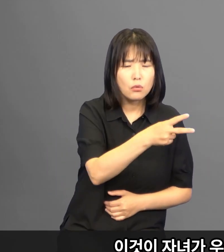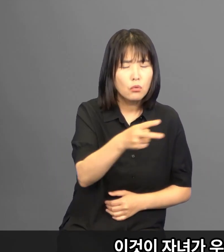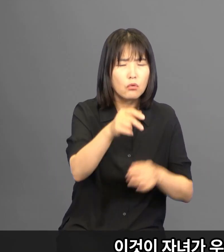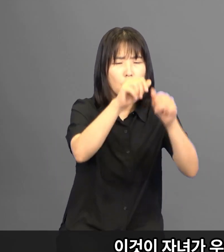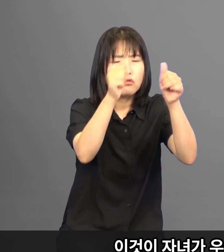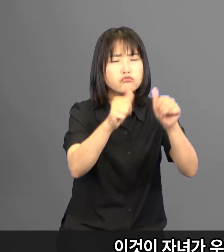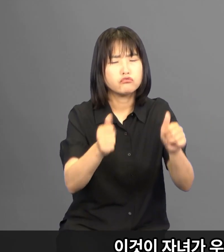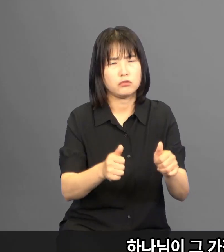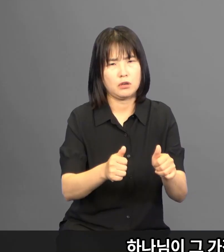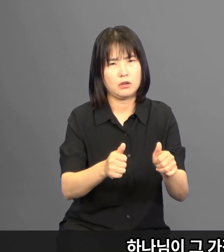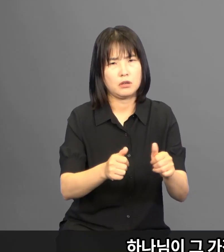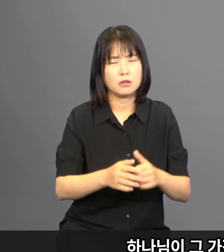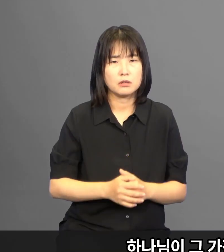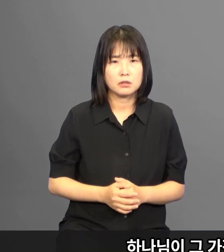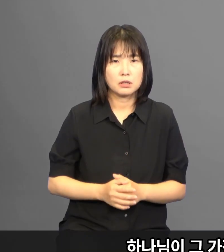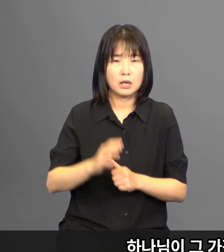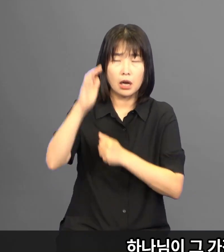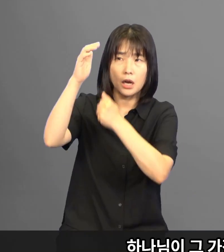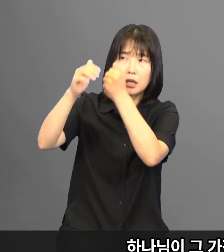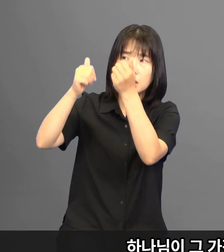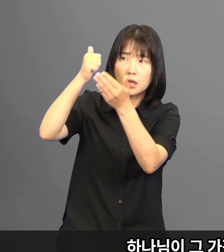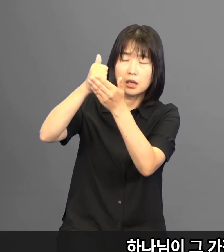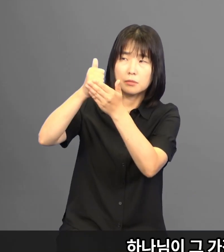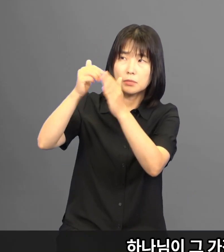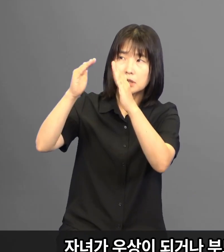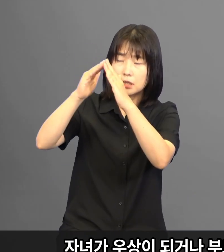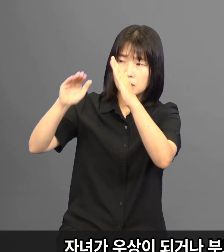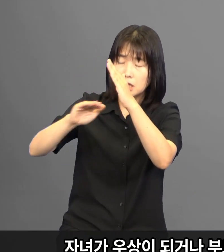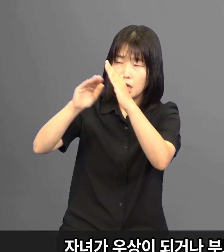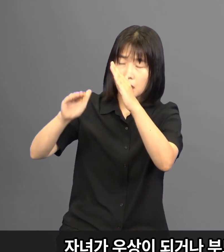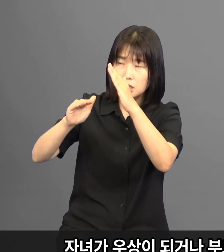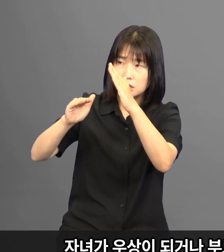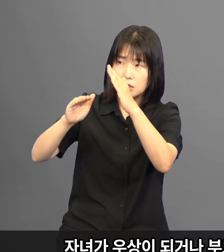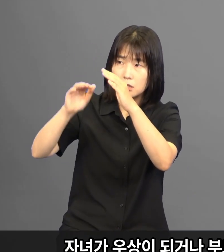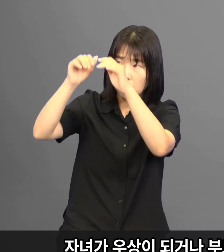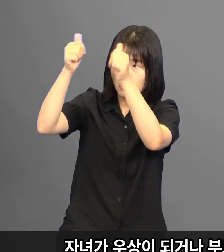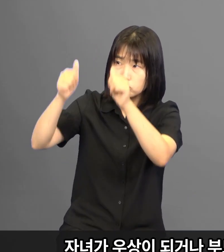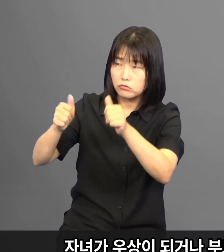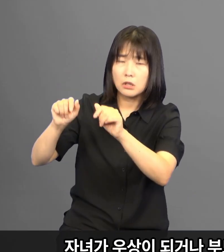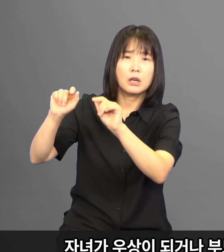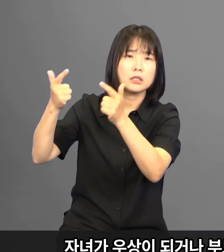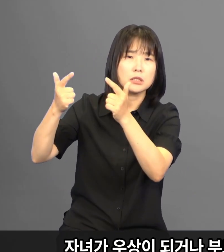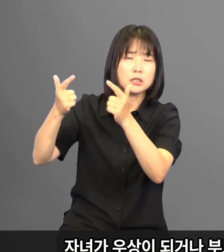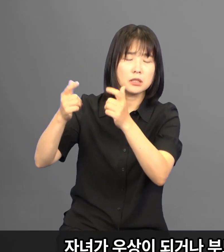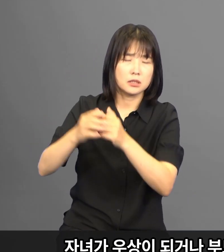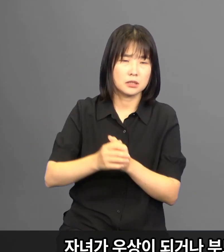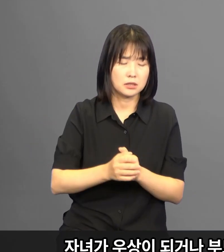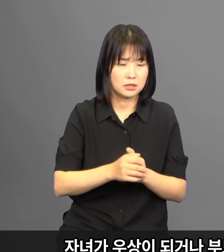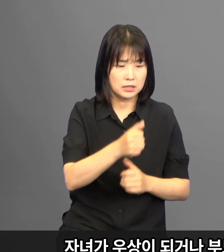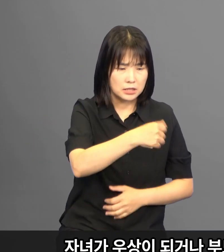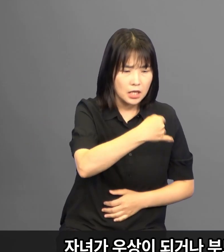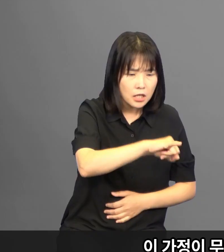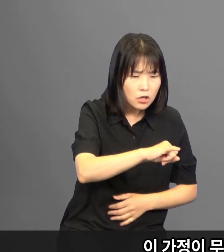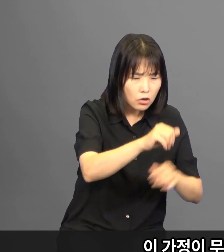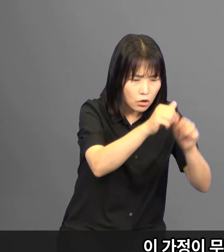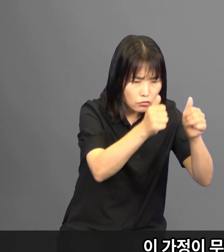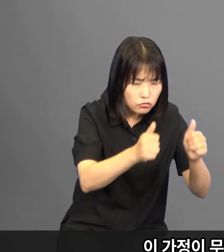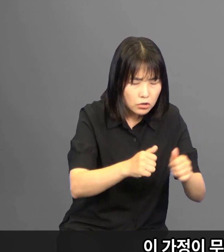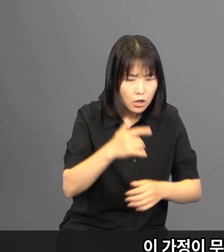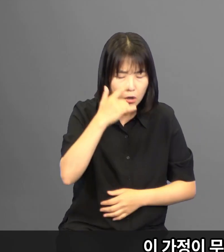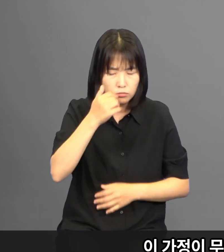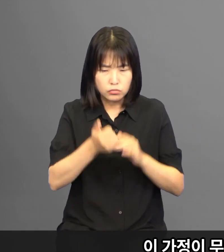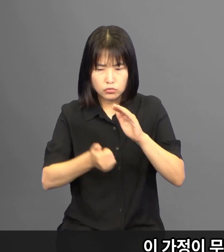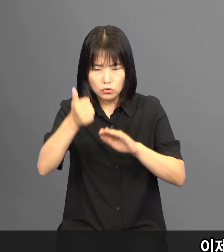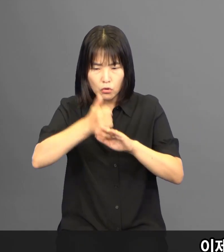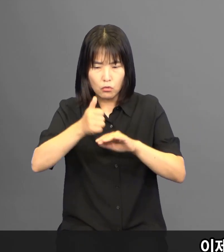때문입니다. 하나님이 그 가정이 우상이 되지 않고 자녀가 우상이 되거나 부모의 성공의 우상이 되거나 이러면 이 가정이